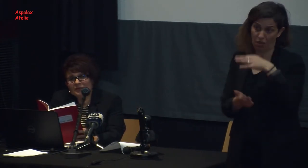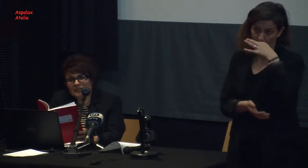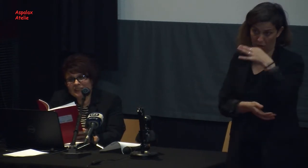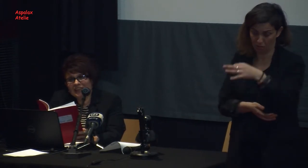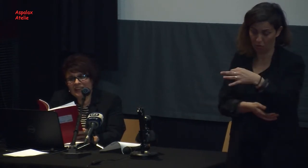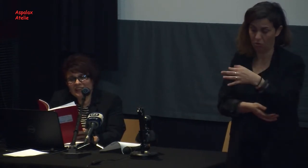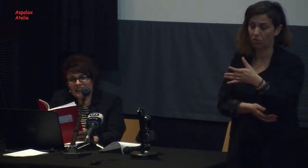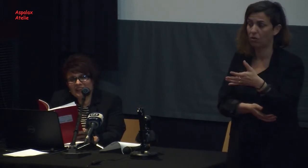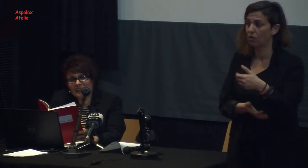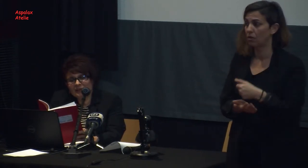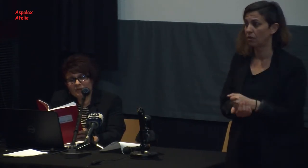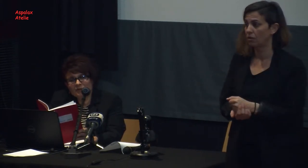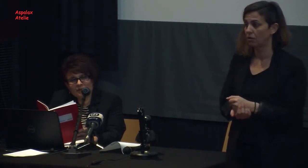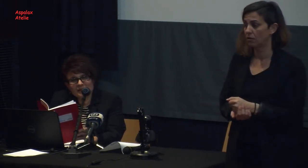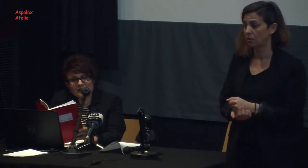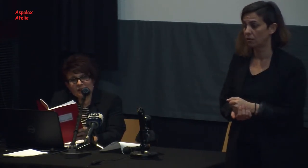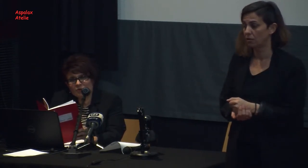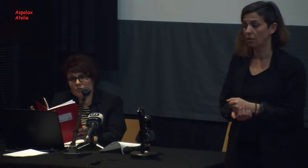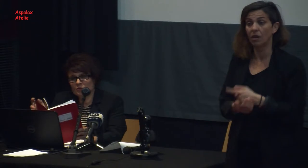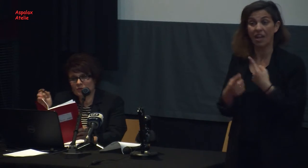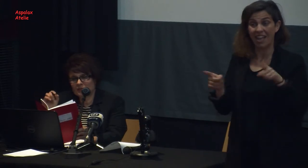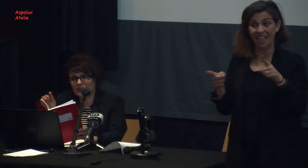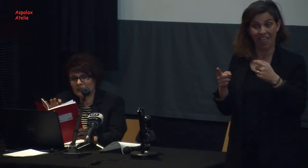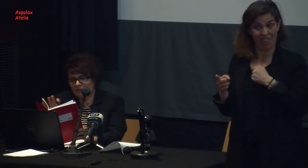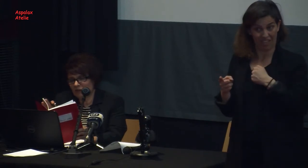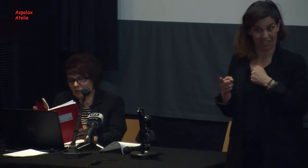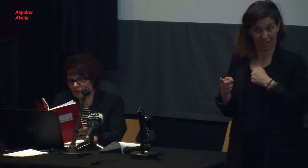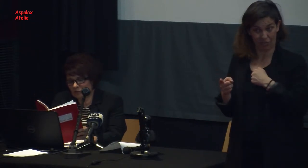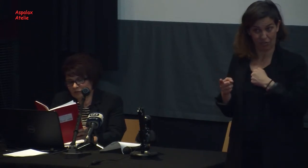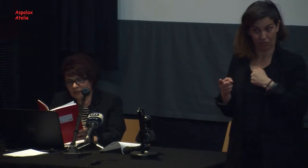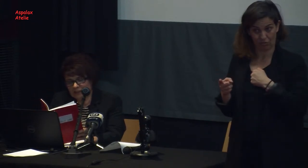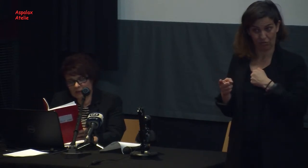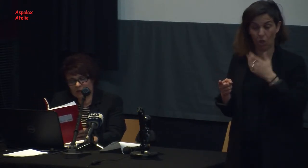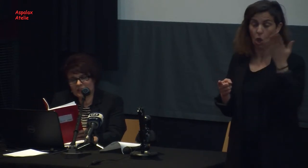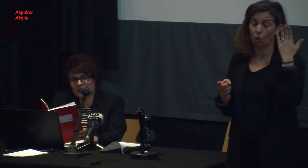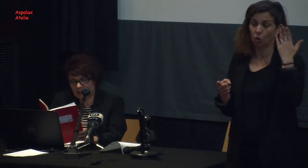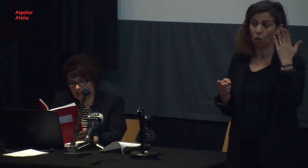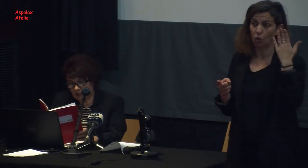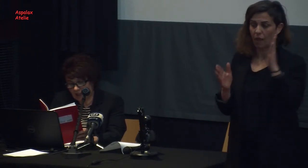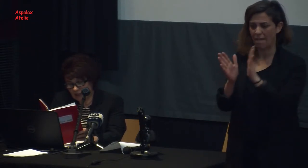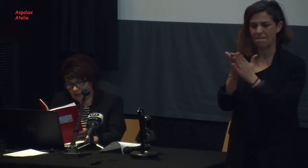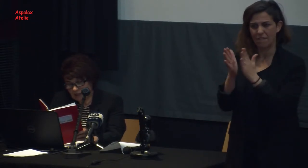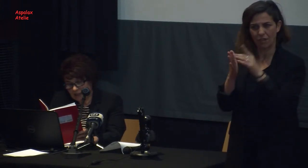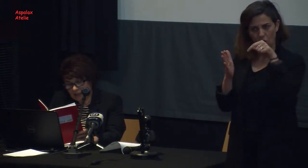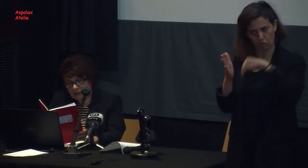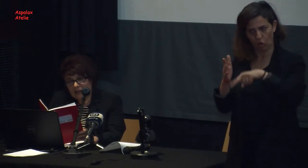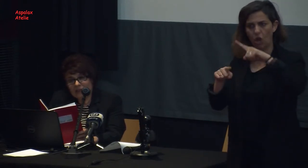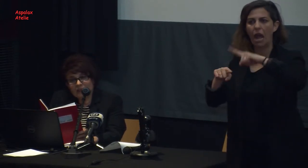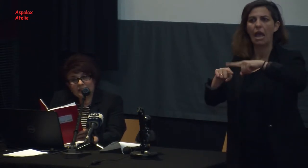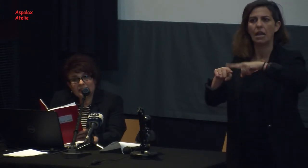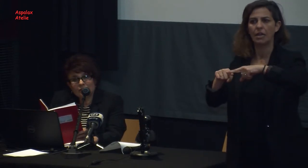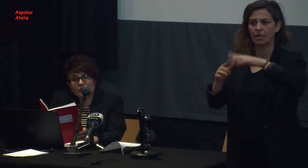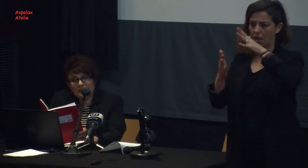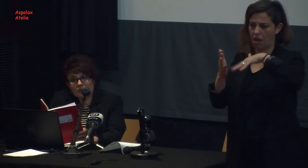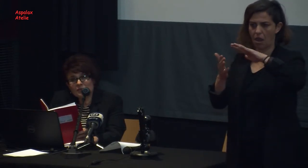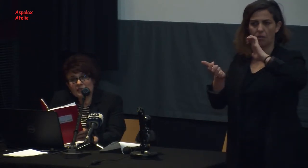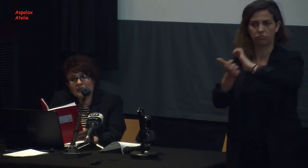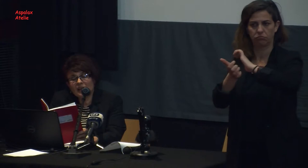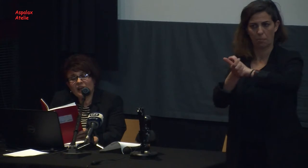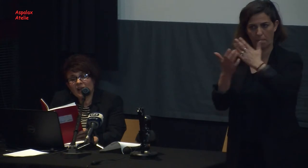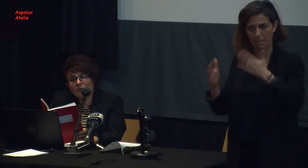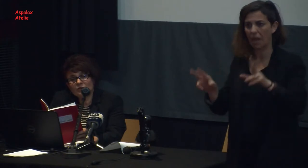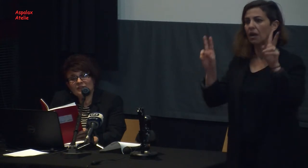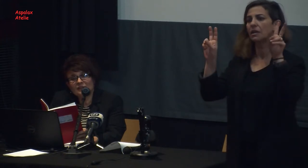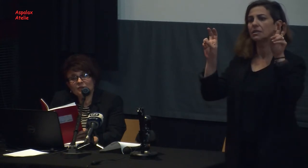απλώς ότι ο δάσκαλός μου τότε, ένα βιβλίο που βγήκε τώρα στα ελληνικά, ο τίτλος